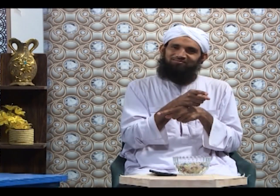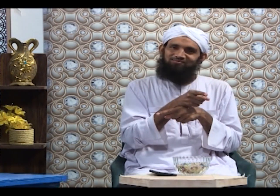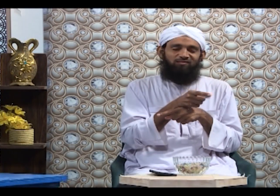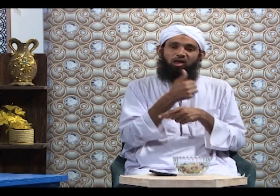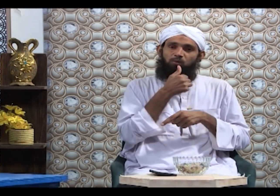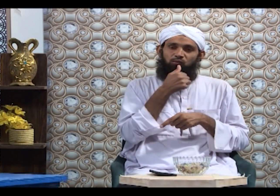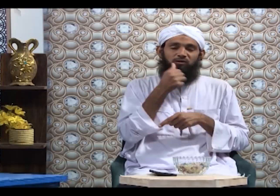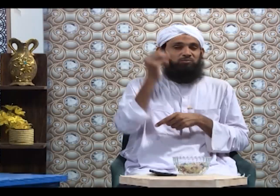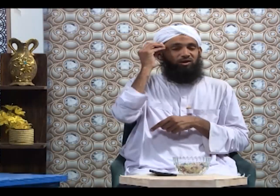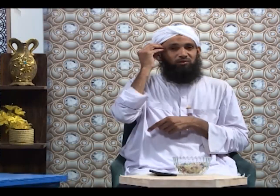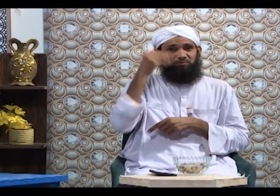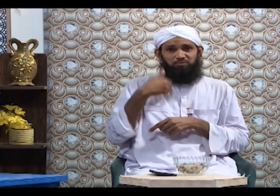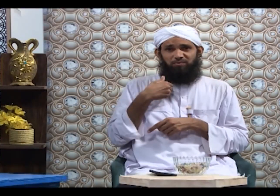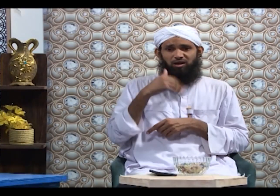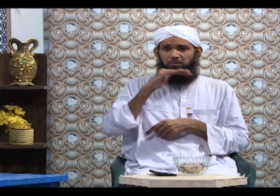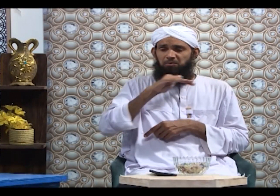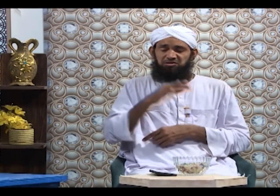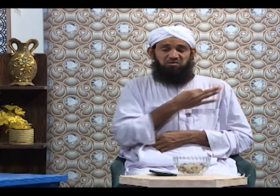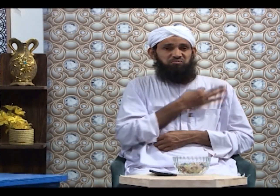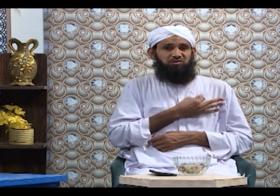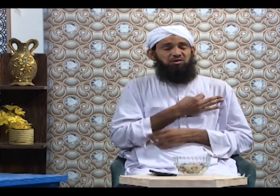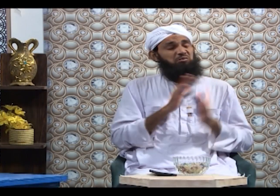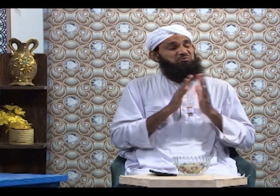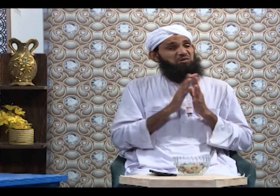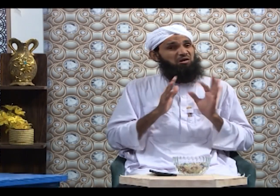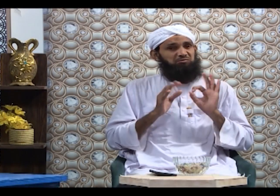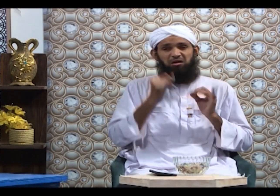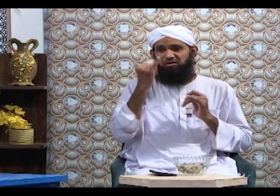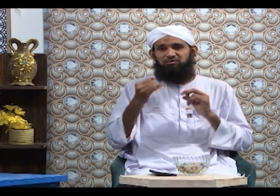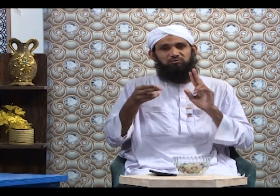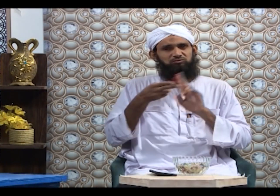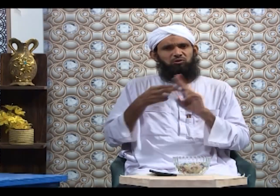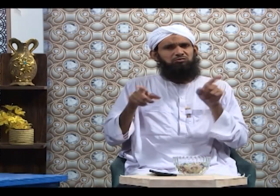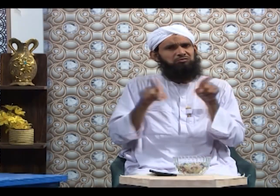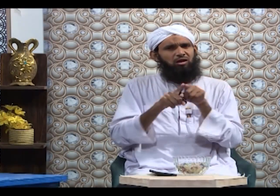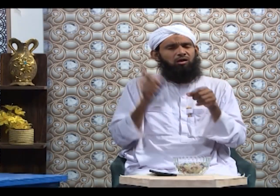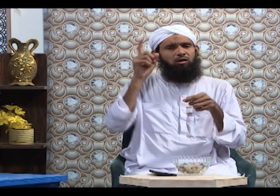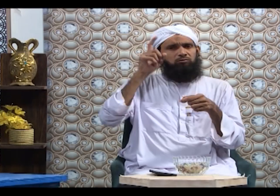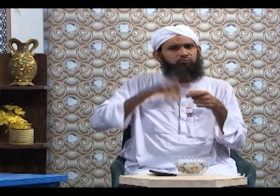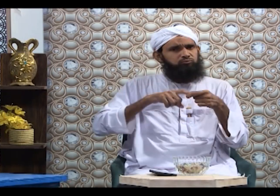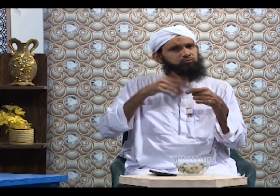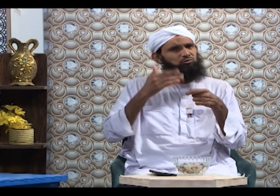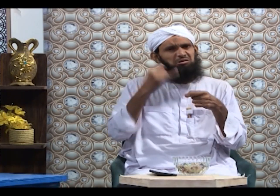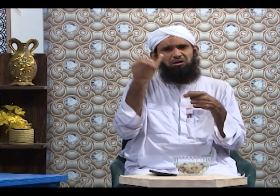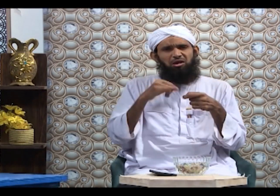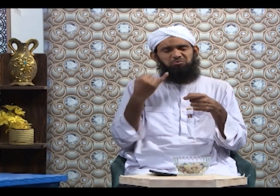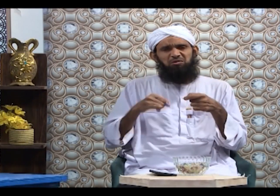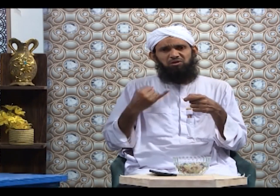رہتا ہے کہ میرا بچہ بہت شریف ہے، اور بچہ برے دوستوں کی صحبت میں پھنس کر جرائم کی دنیا میں غرق ہو جاتا ہے، اور باپ